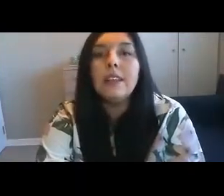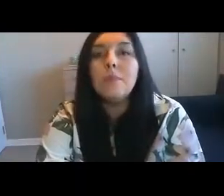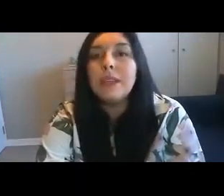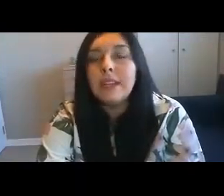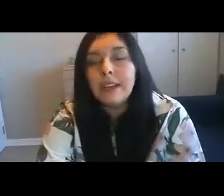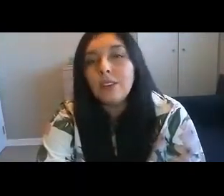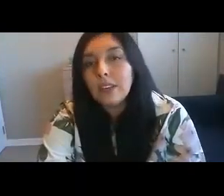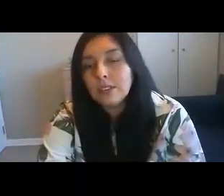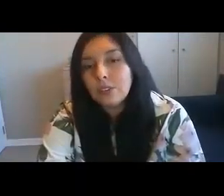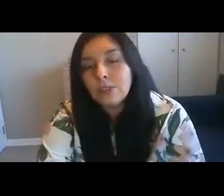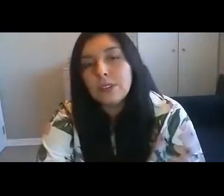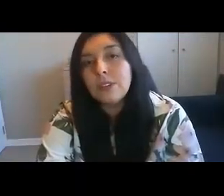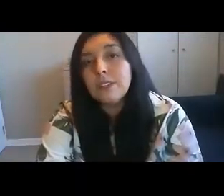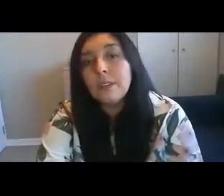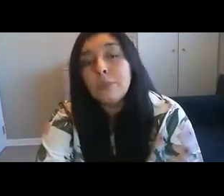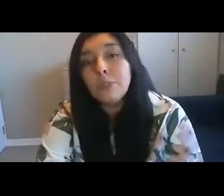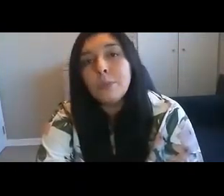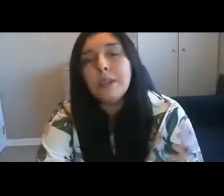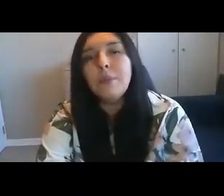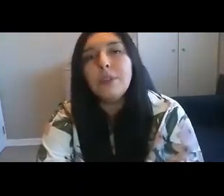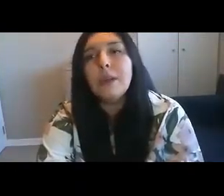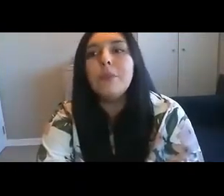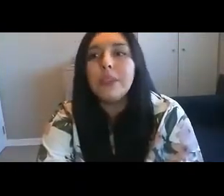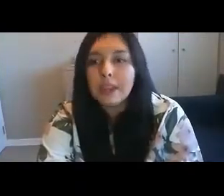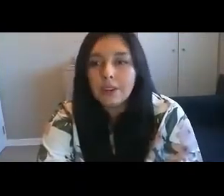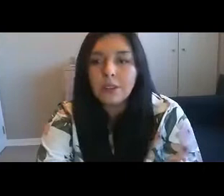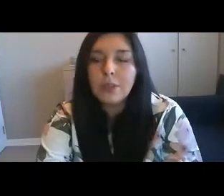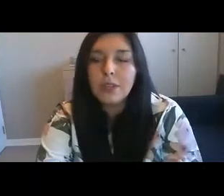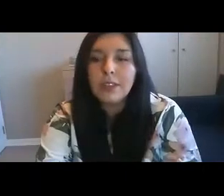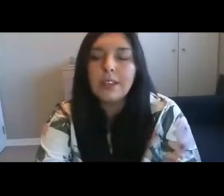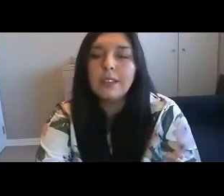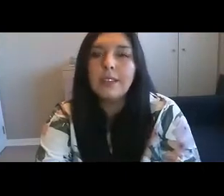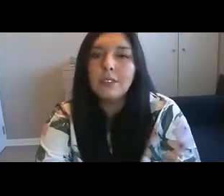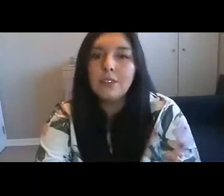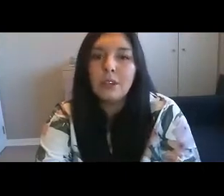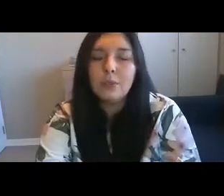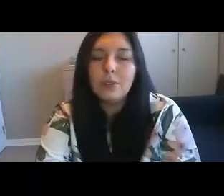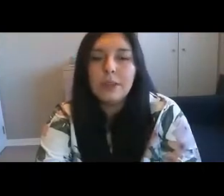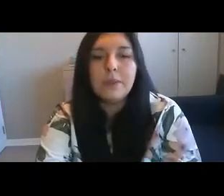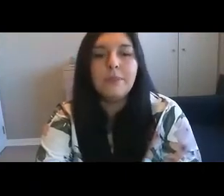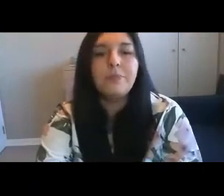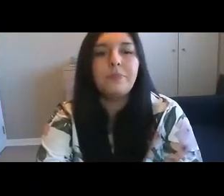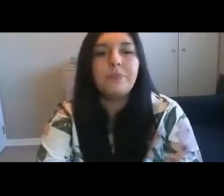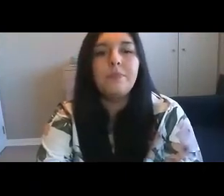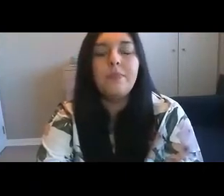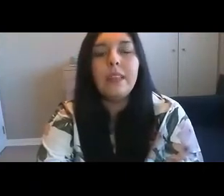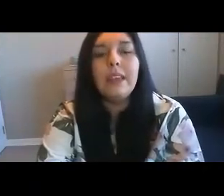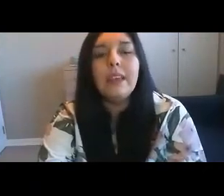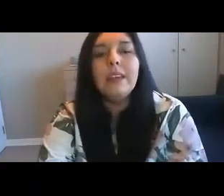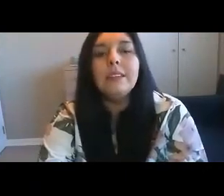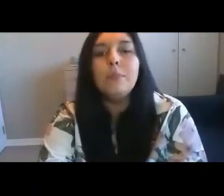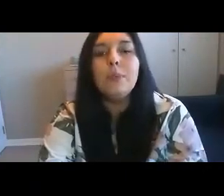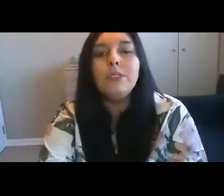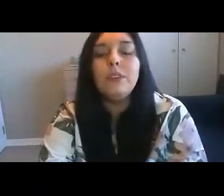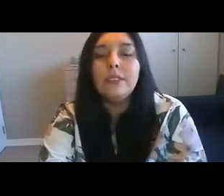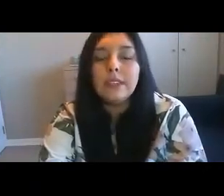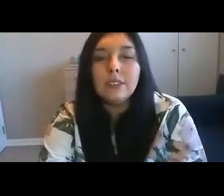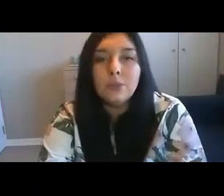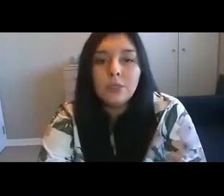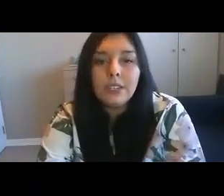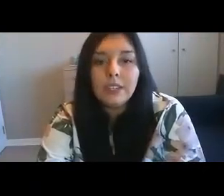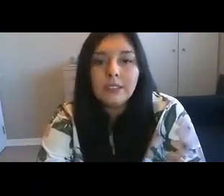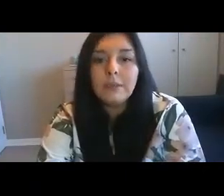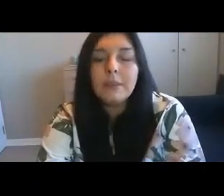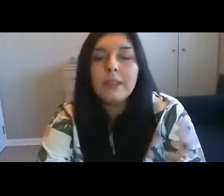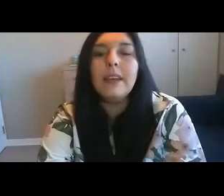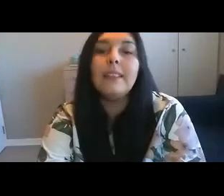carreras de pregrado, que eso nos favorece mucho para poder apoyar a los estudiantes que están dentro del programa. Se pueden solicitar